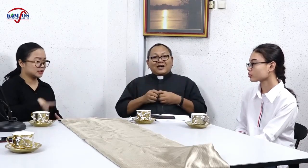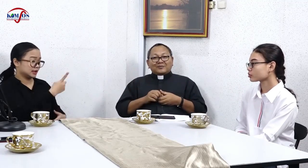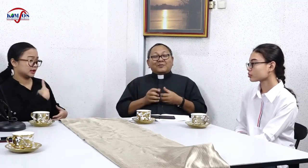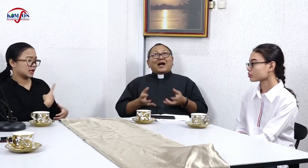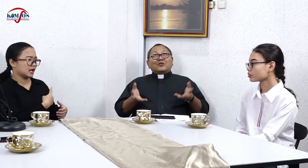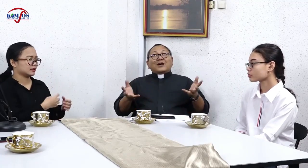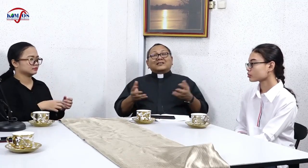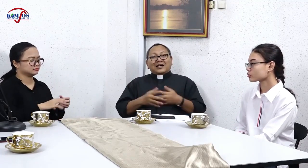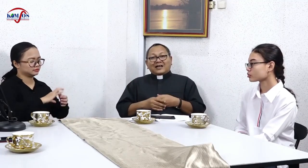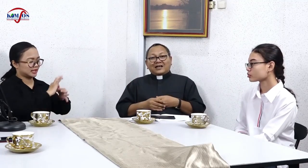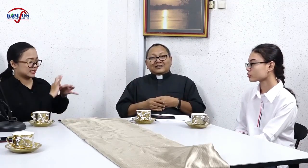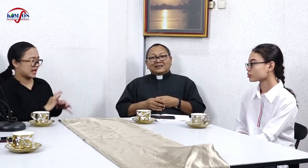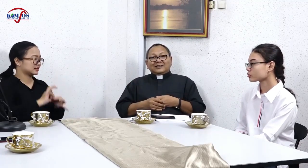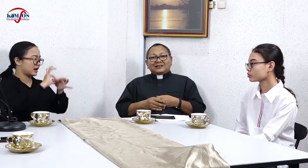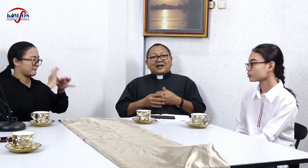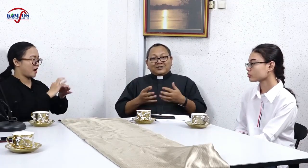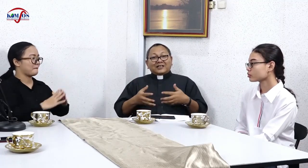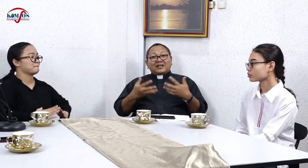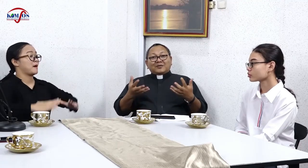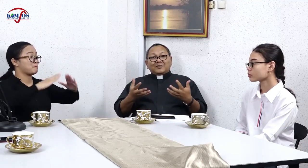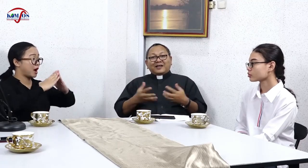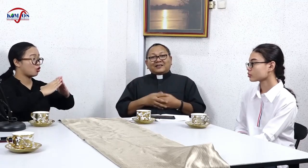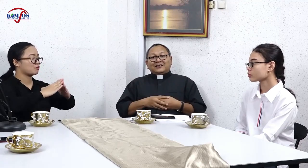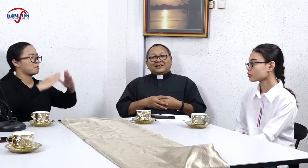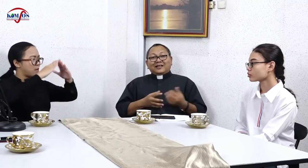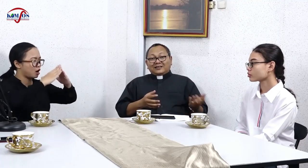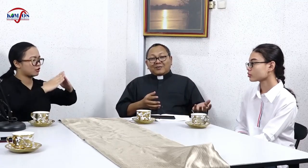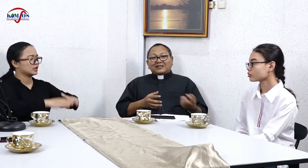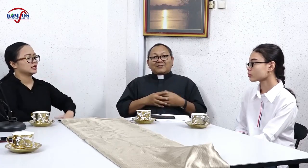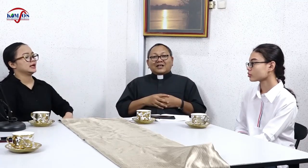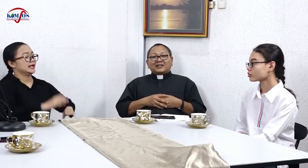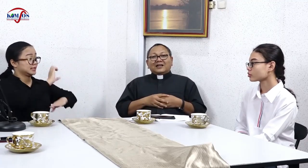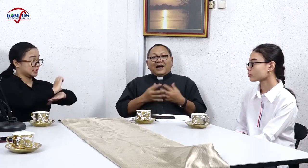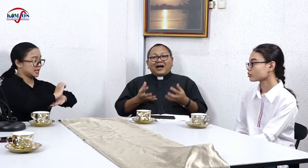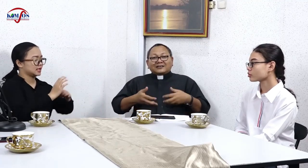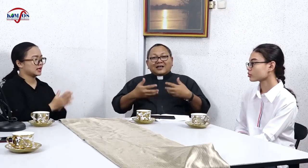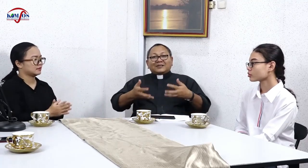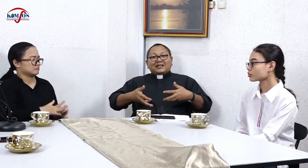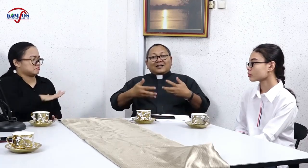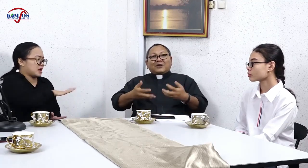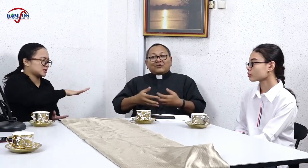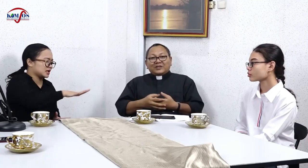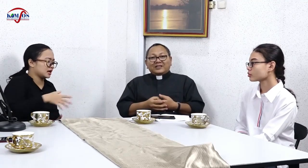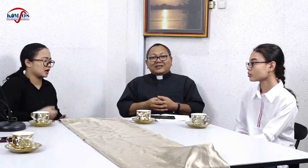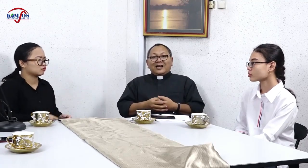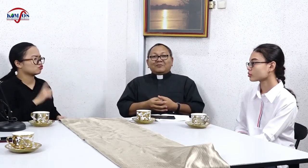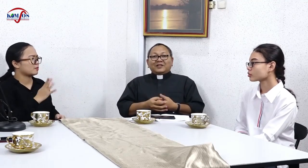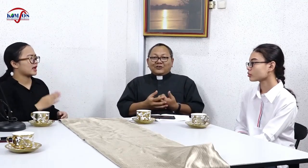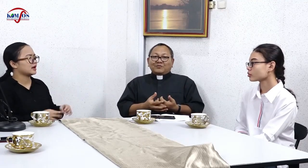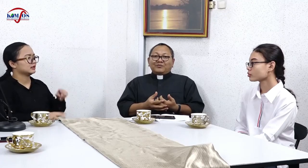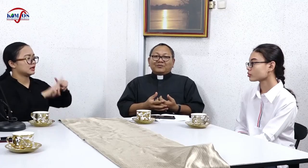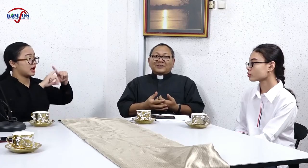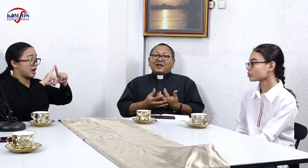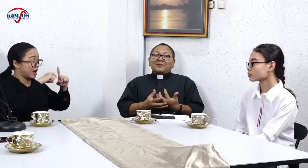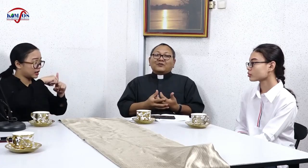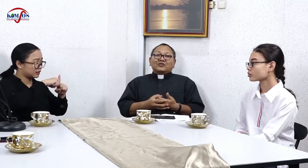gereja membangun masyarakat yang menjadi lebih baik dan teman-teman haknya bisa terpenuhi di dalam